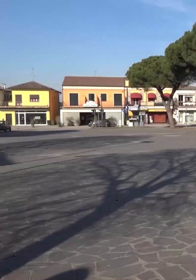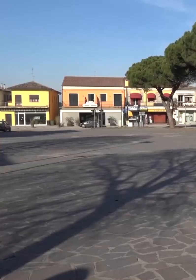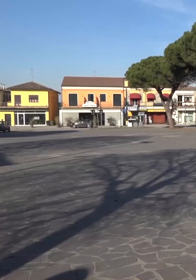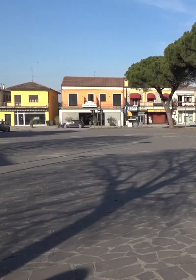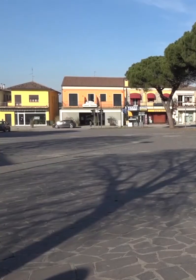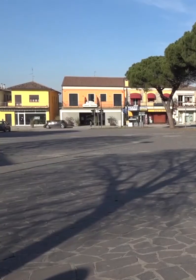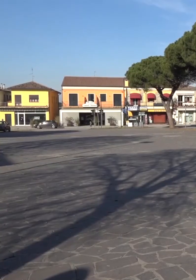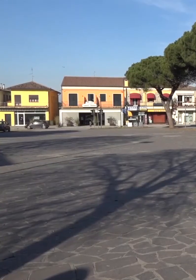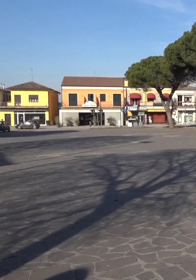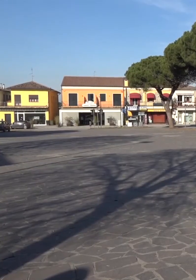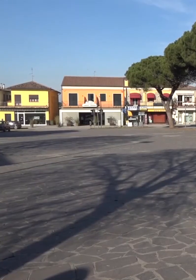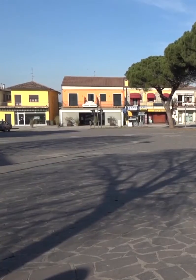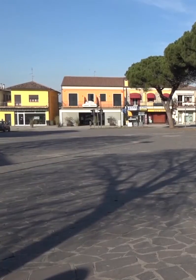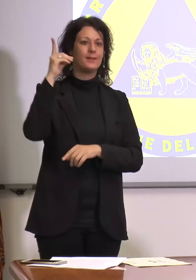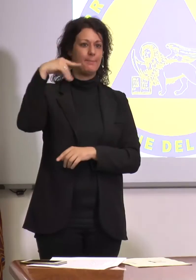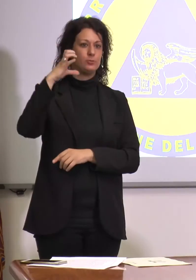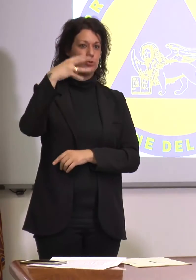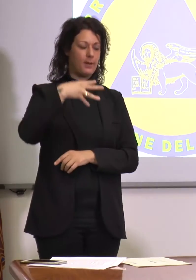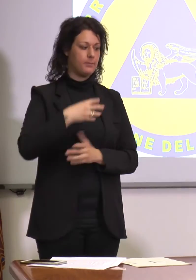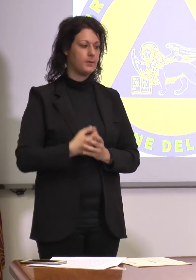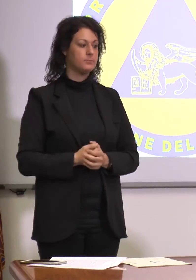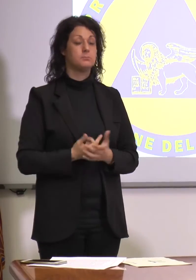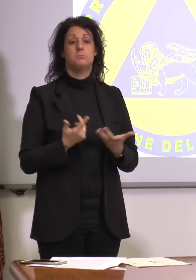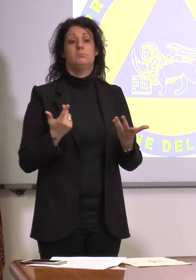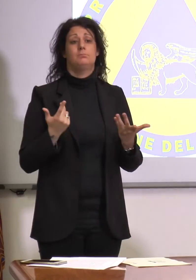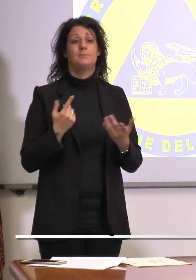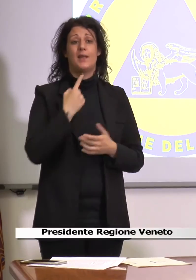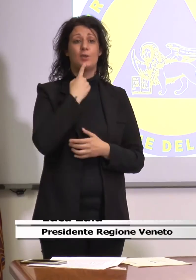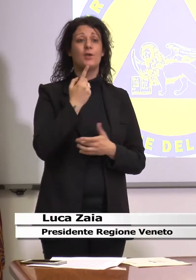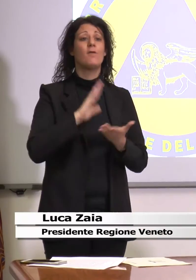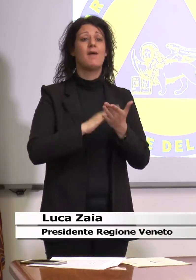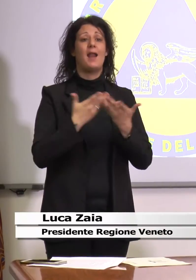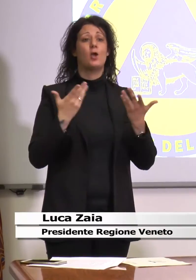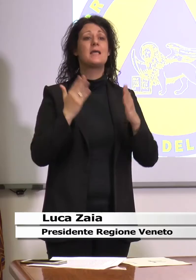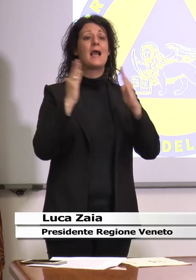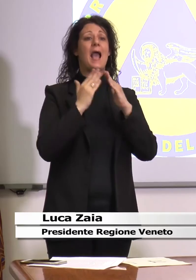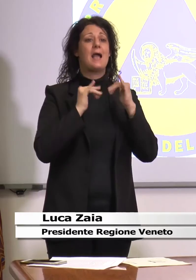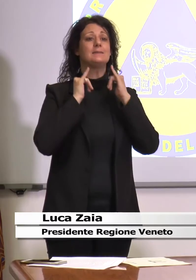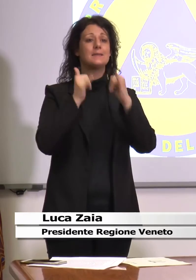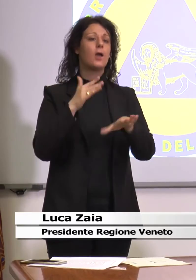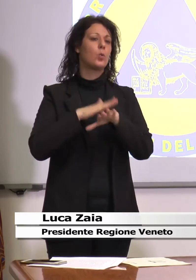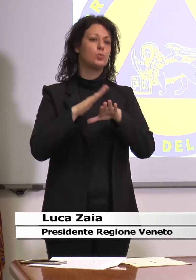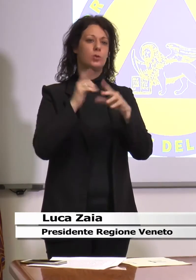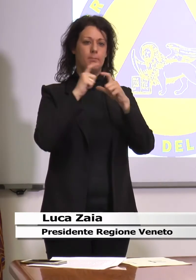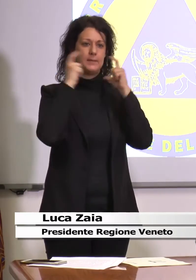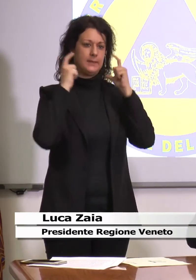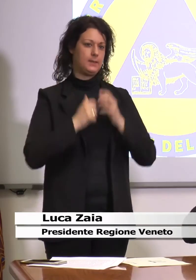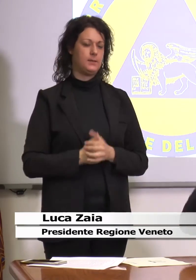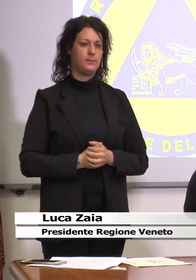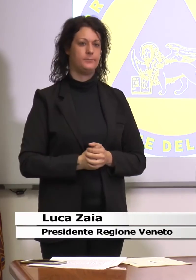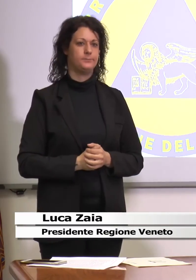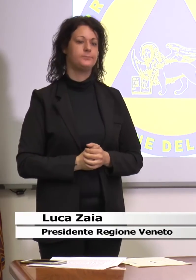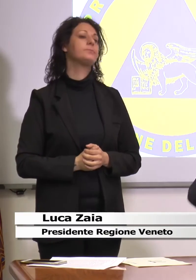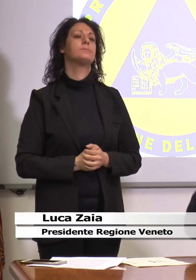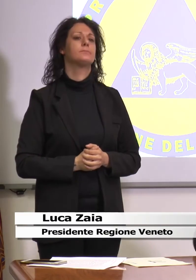che se io esco di casa mi metto la mascherina, nel senso che Io trovo assurdo. Allora, se dovessimo